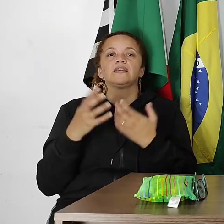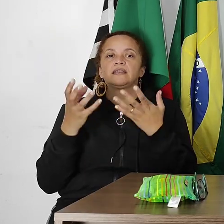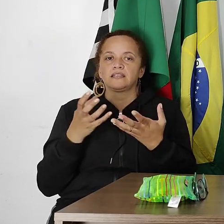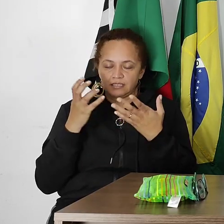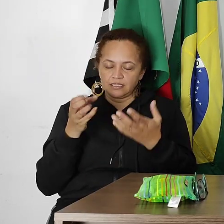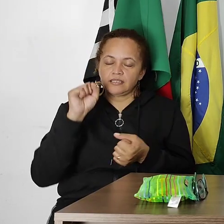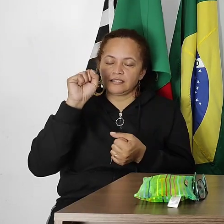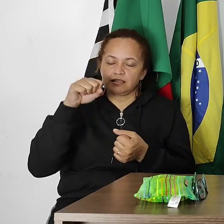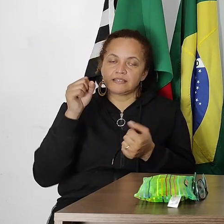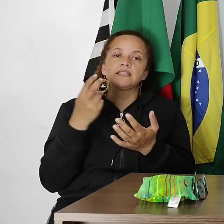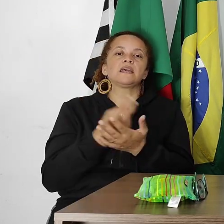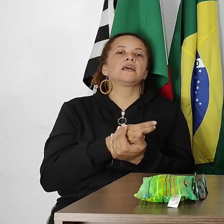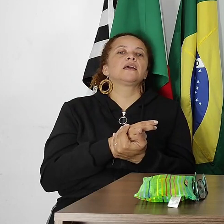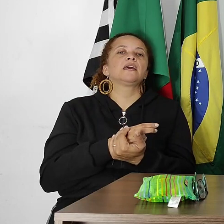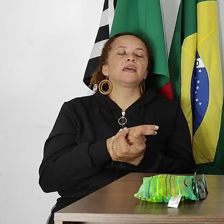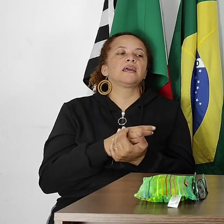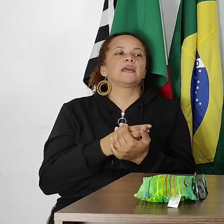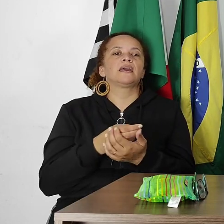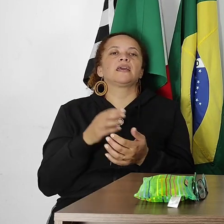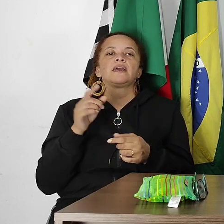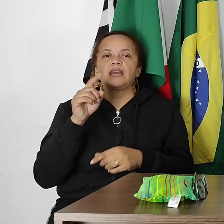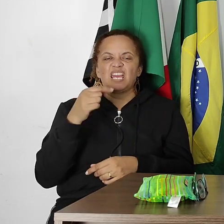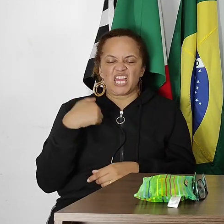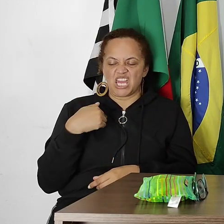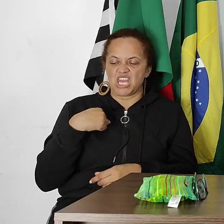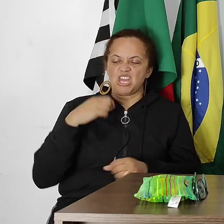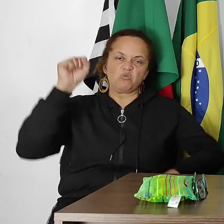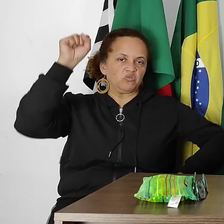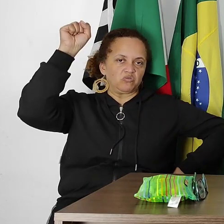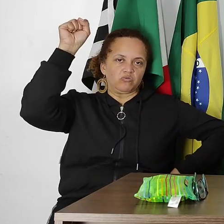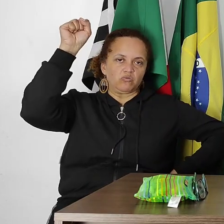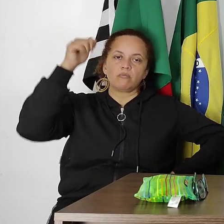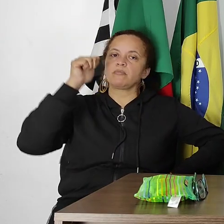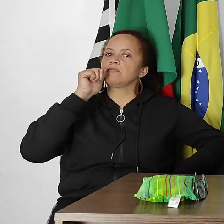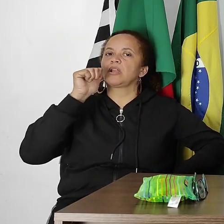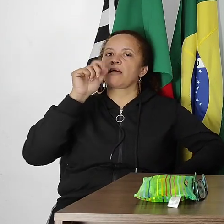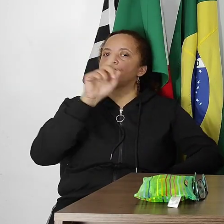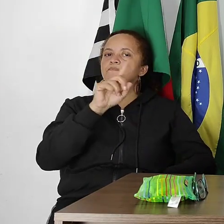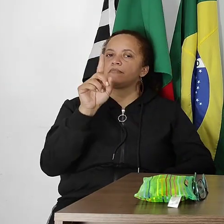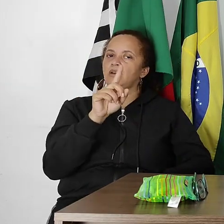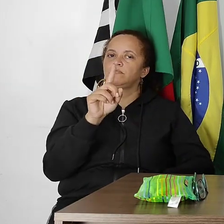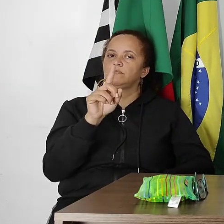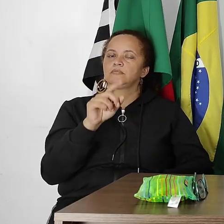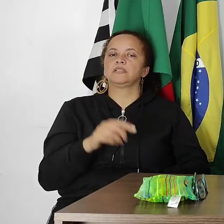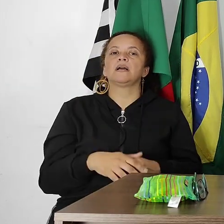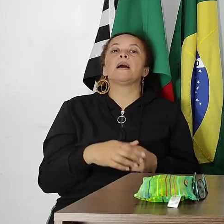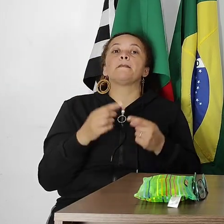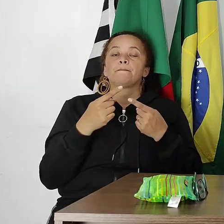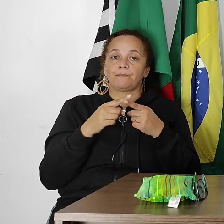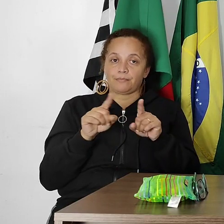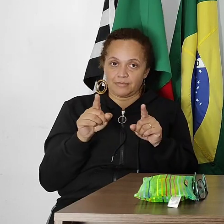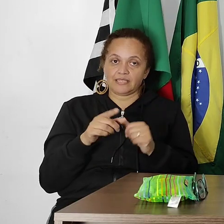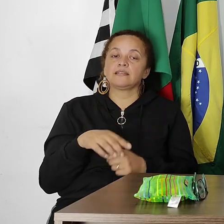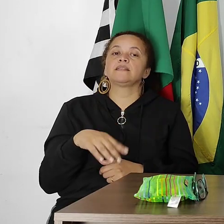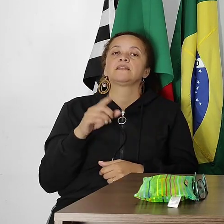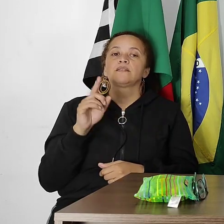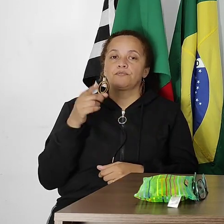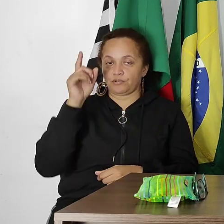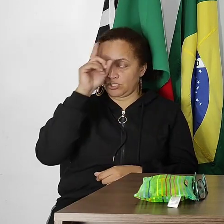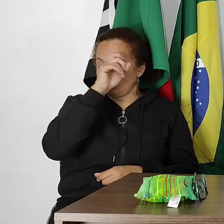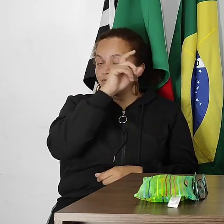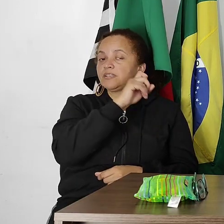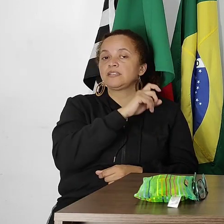muitas vezes, não sou a super mulher, não sou, mas eu paguei um preço alto para chegar